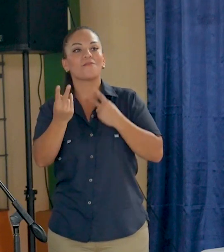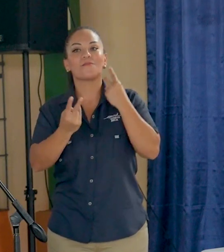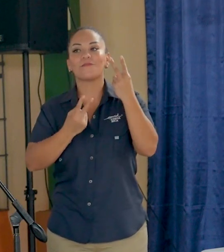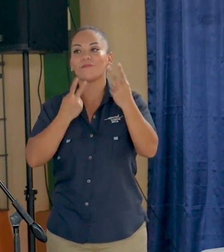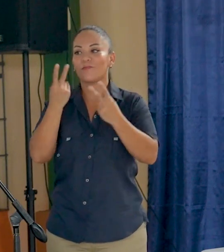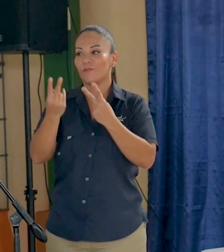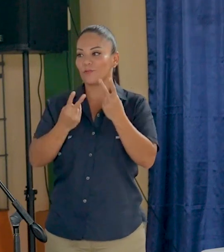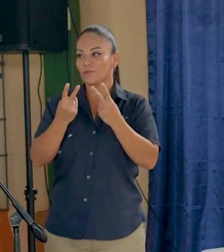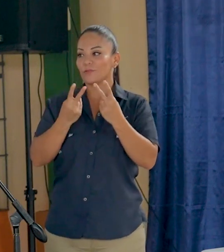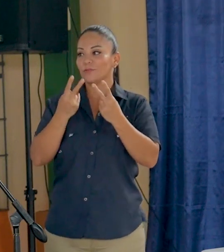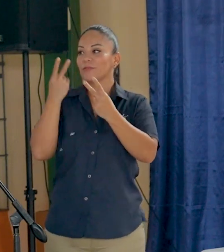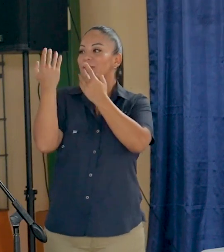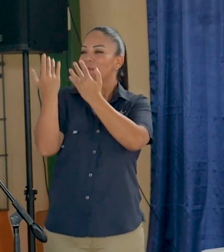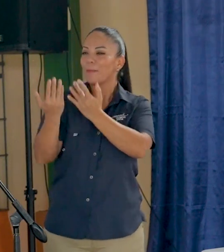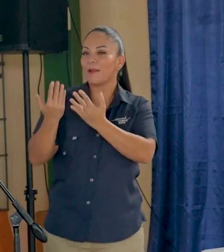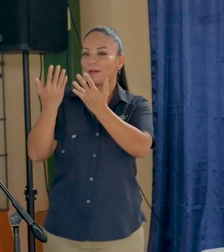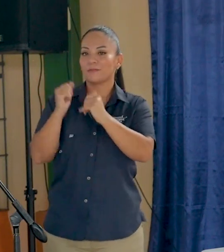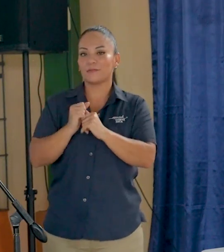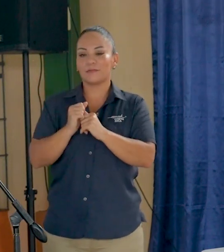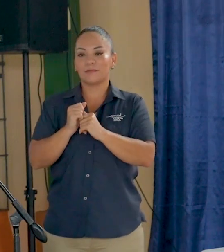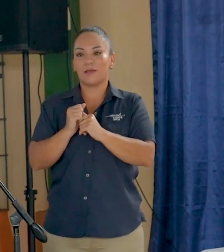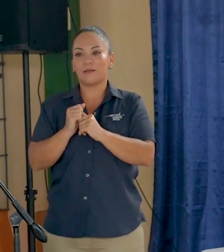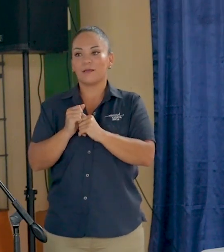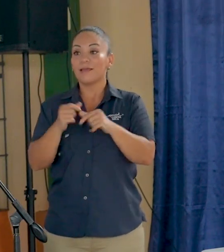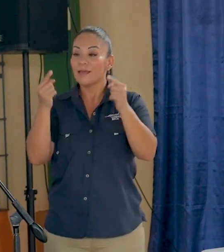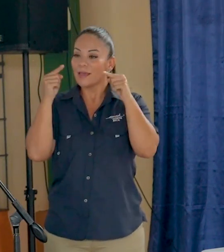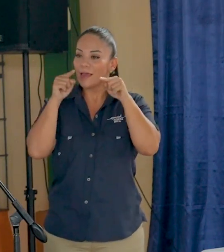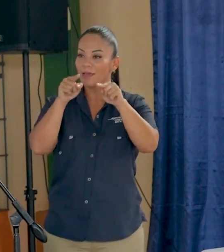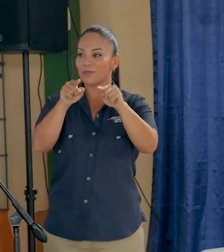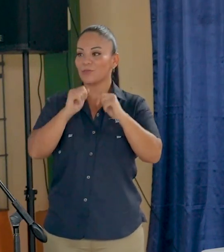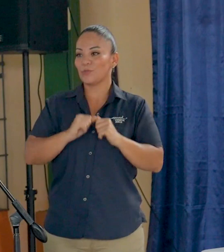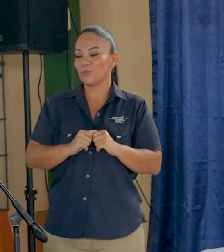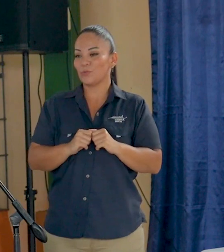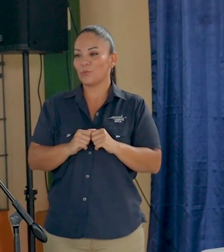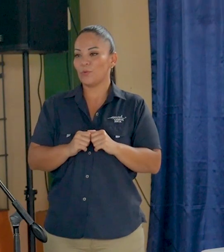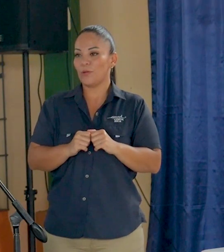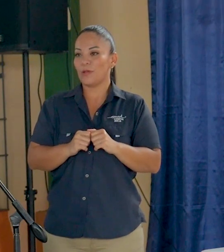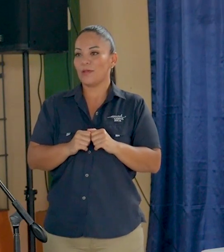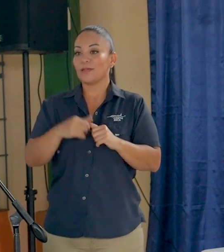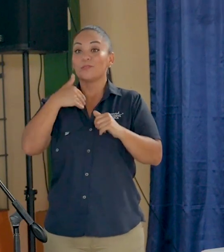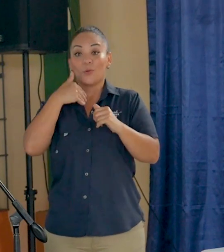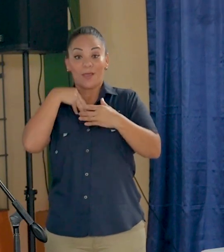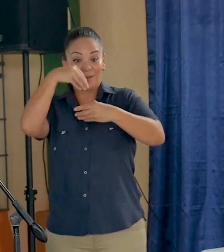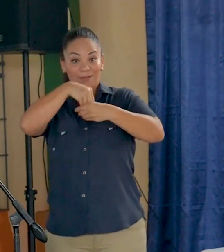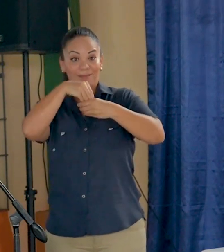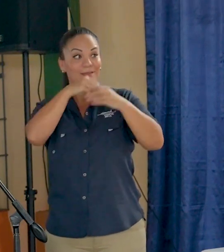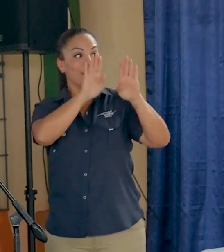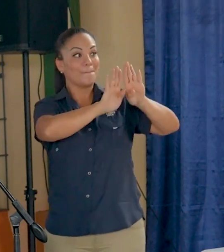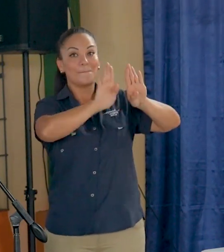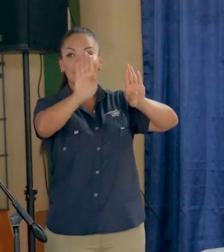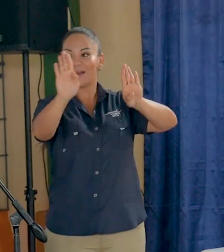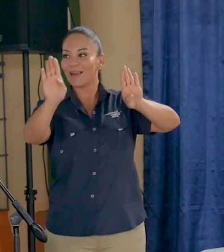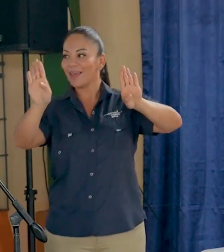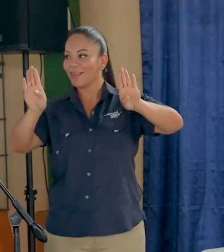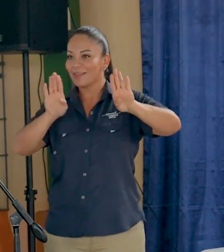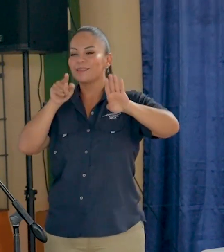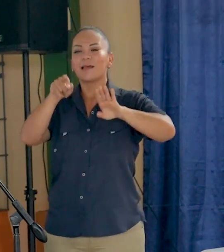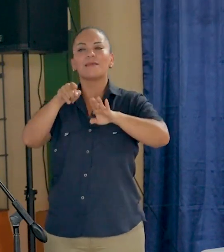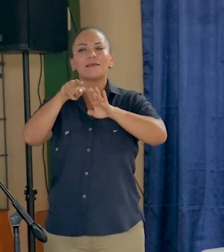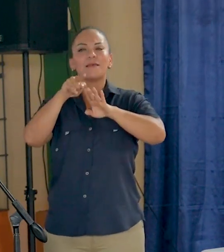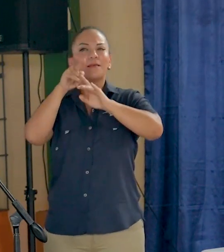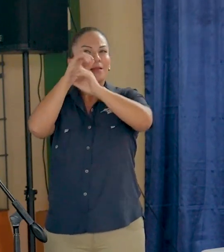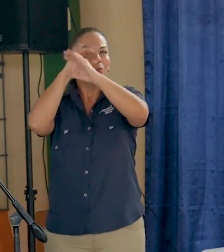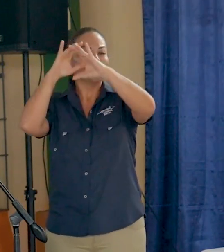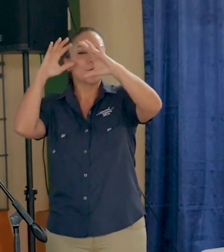encuentran forma de esperanza. Eso es lo que se refugia en estas paredes, esperanza e